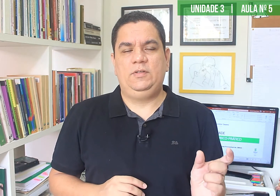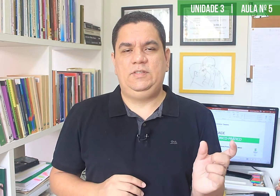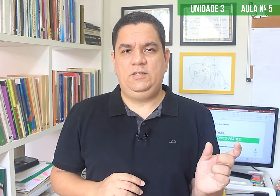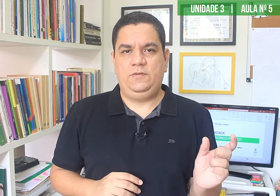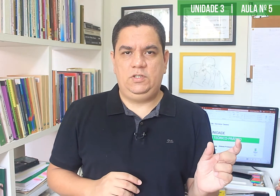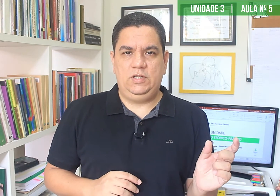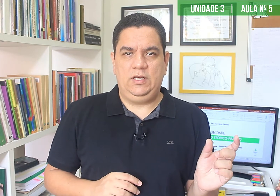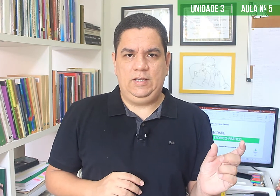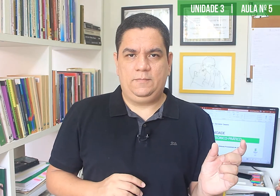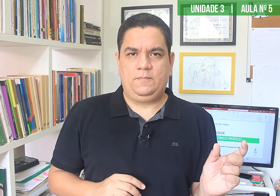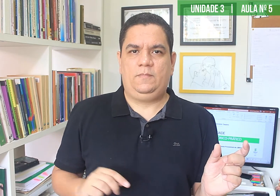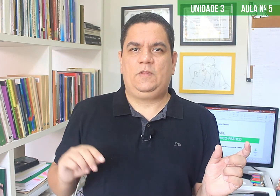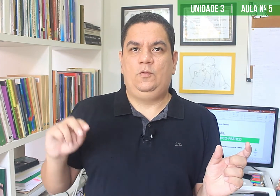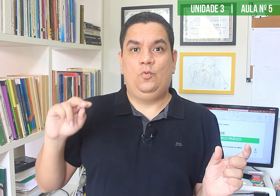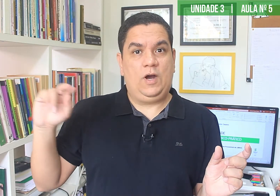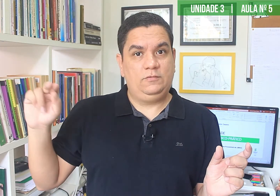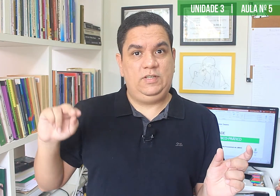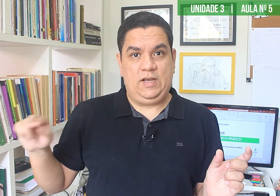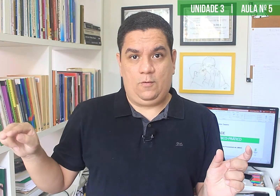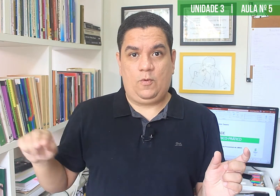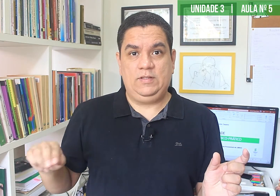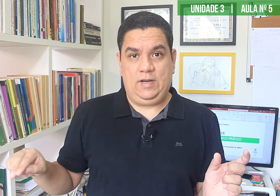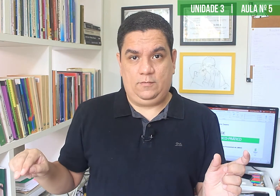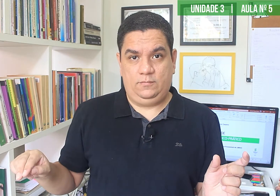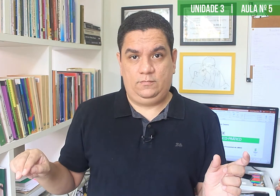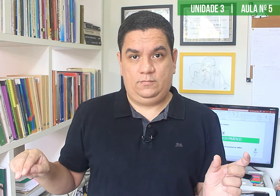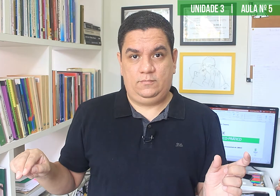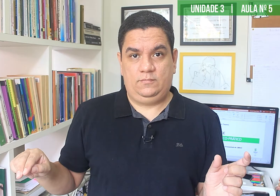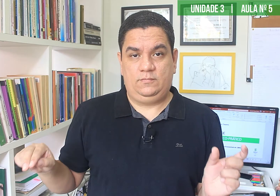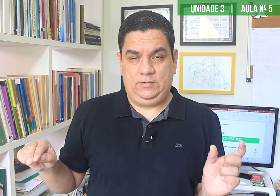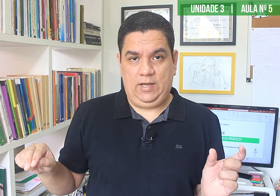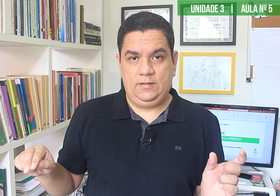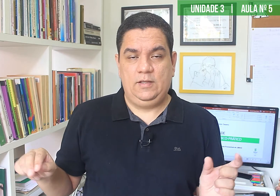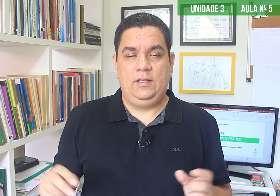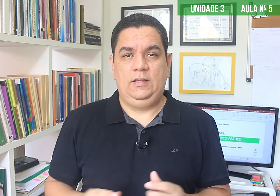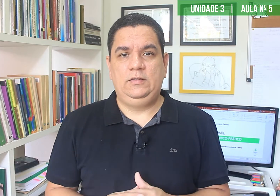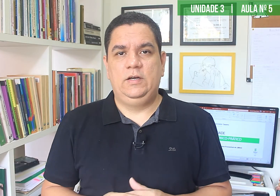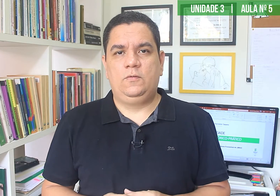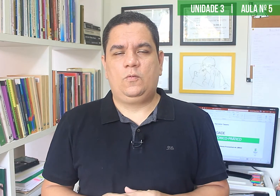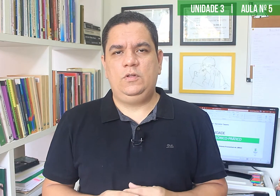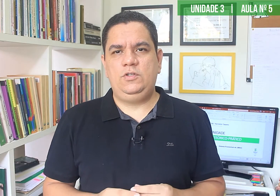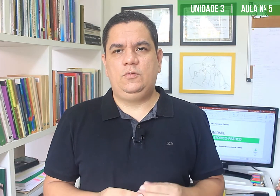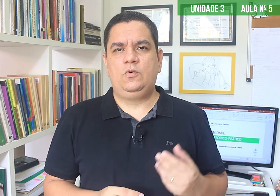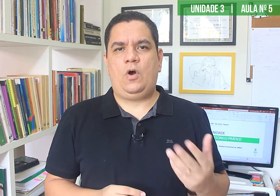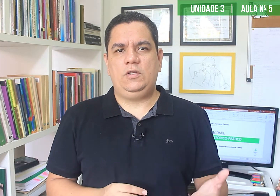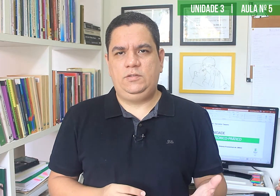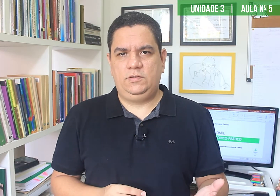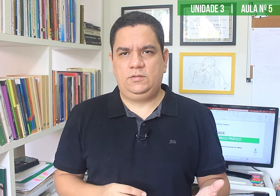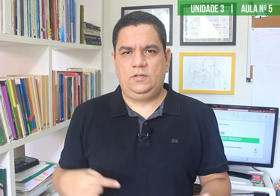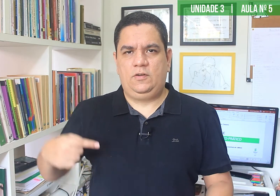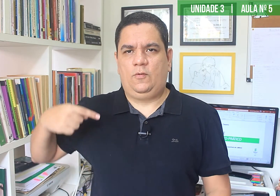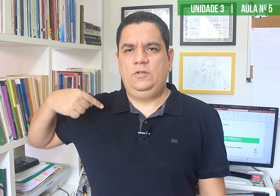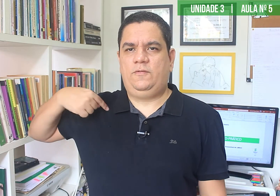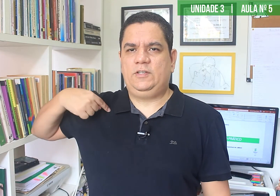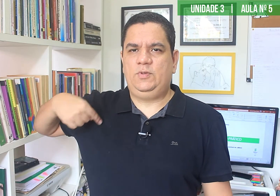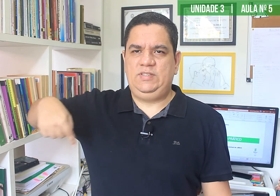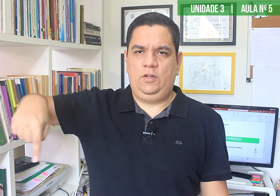ser dividida em dual, trial, quadrial, tá? Então, quando eu digo nós, quando eu faço esse